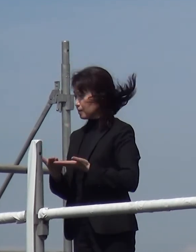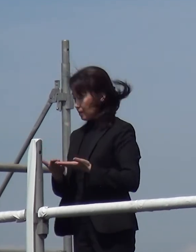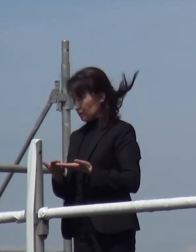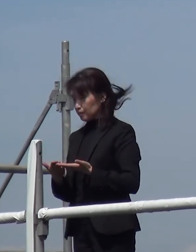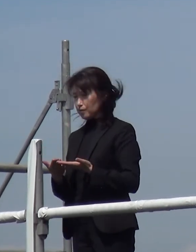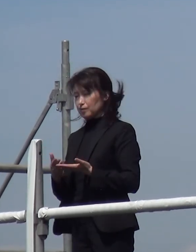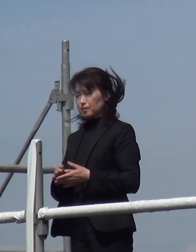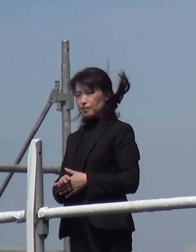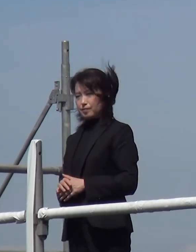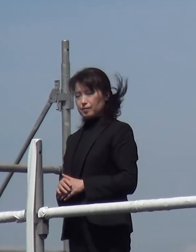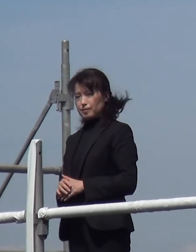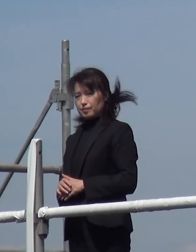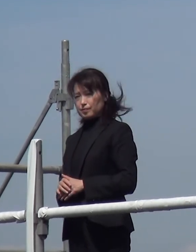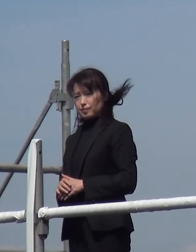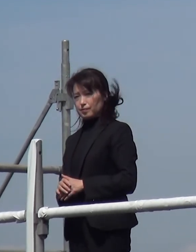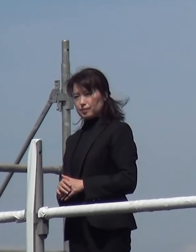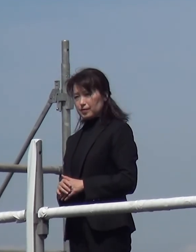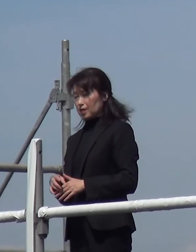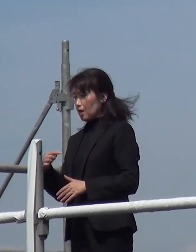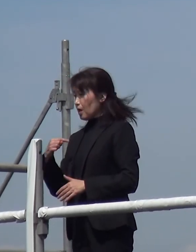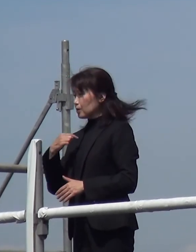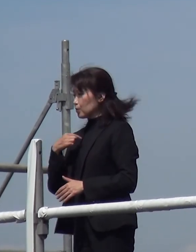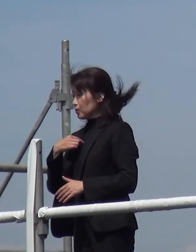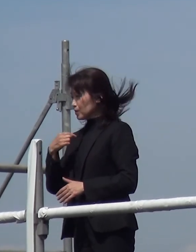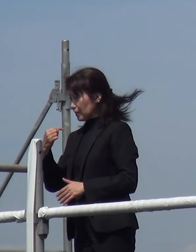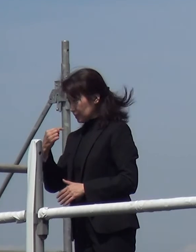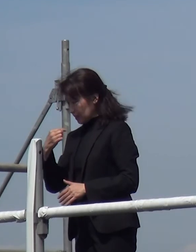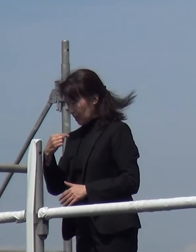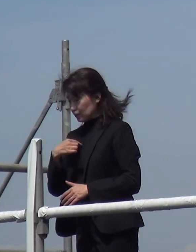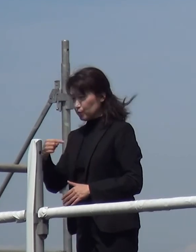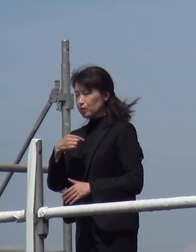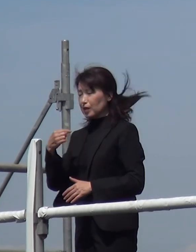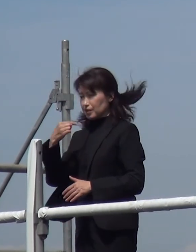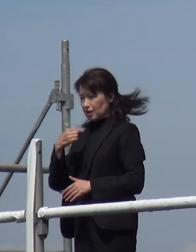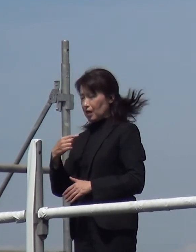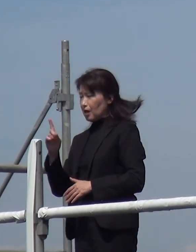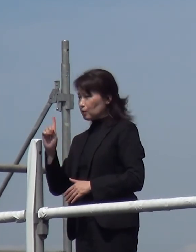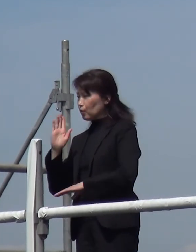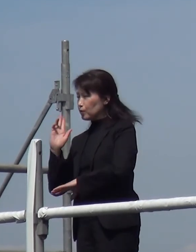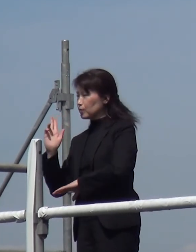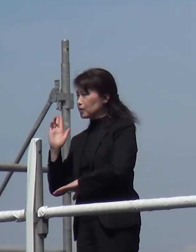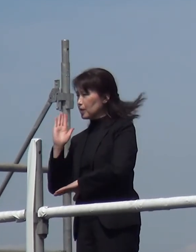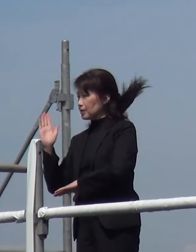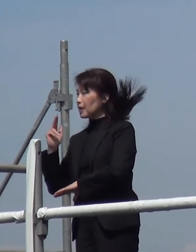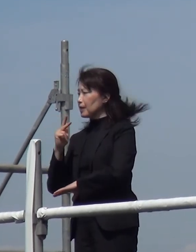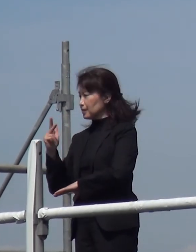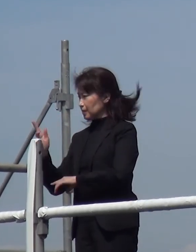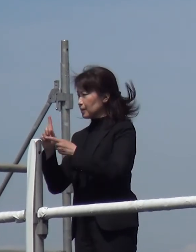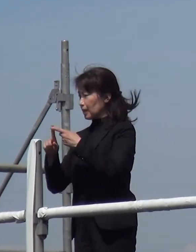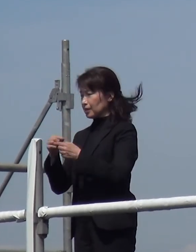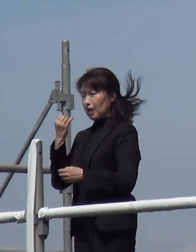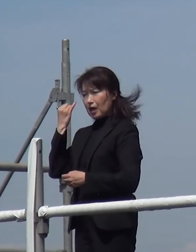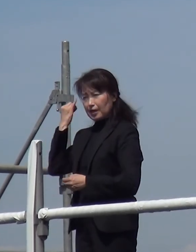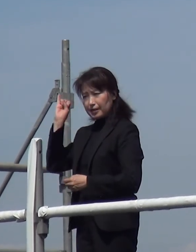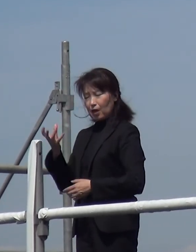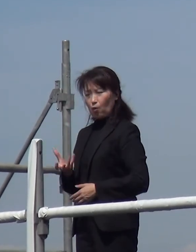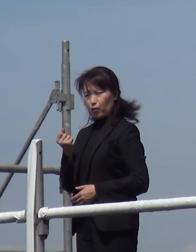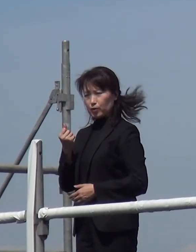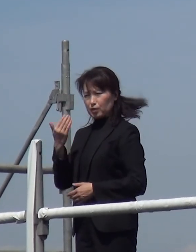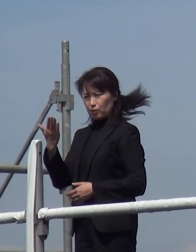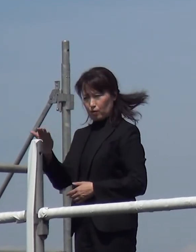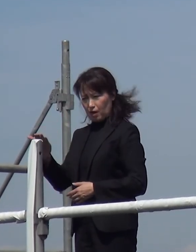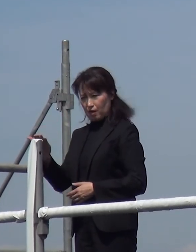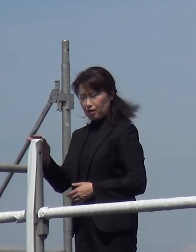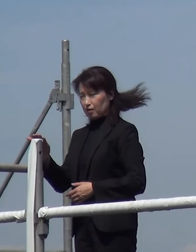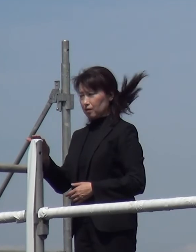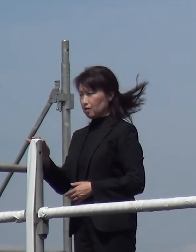してですね、自分たちがどのような政治的な意見を持っているか、ど